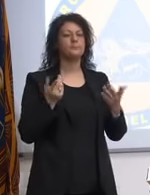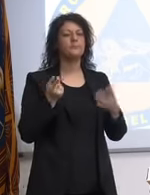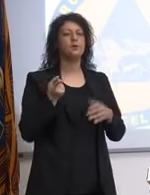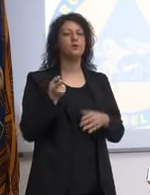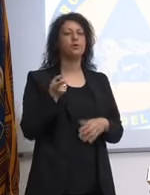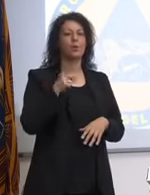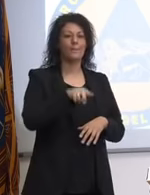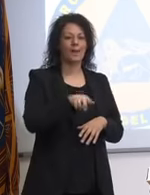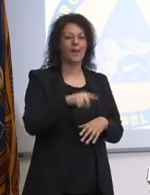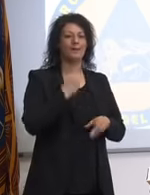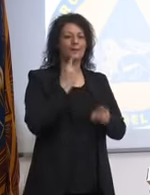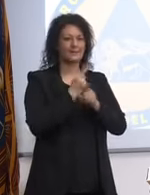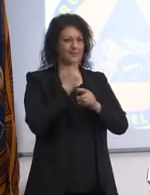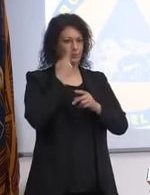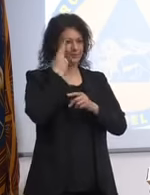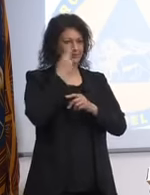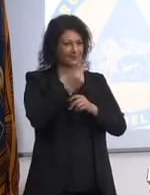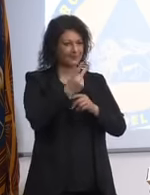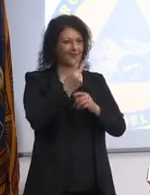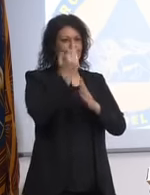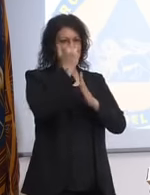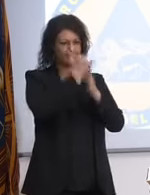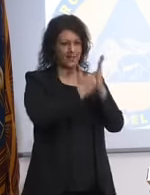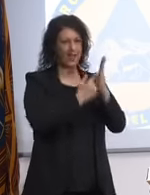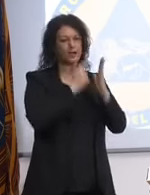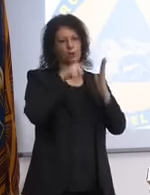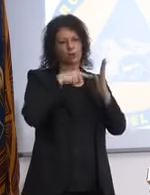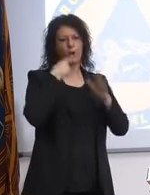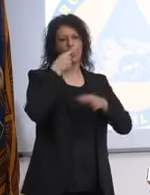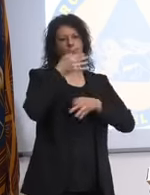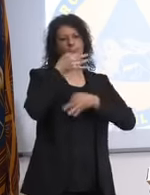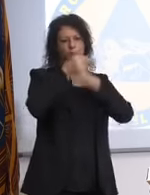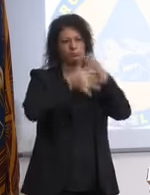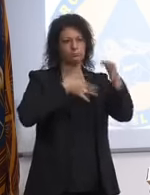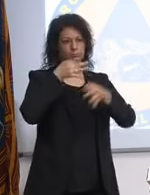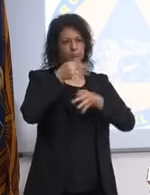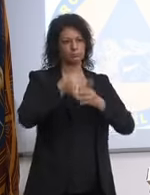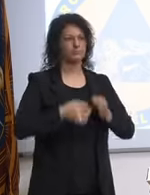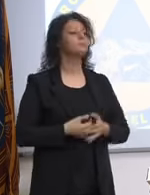il piano e dopodiché ve ne parlerò.